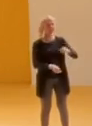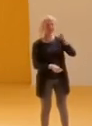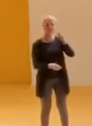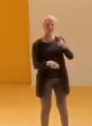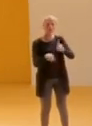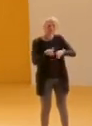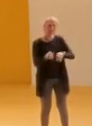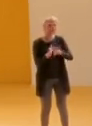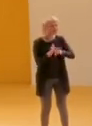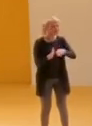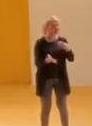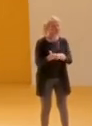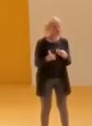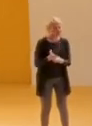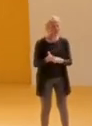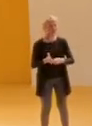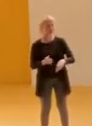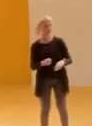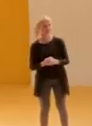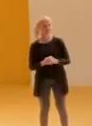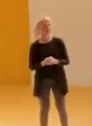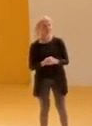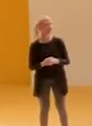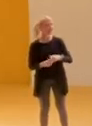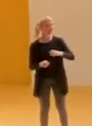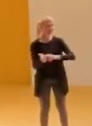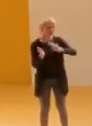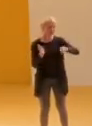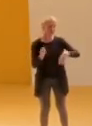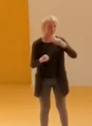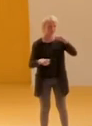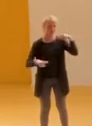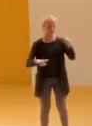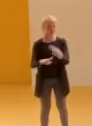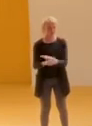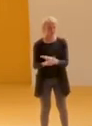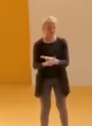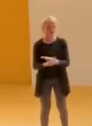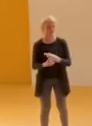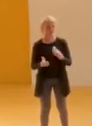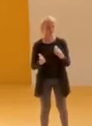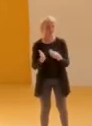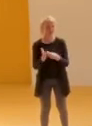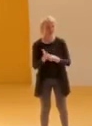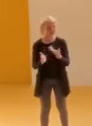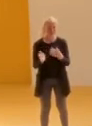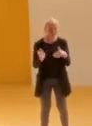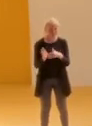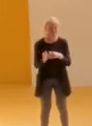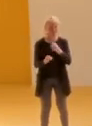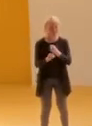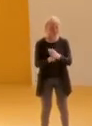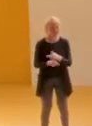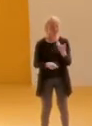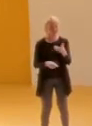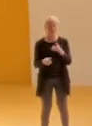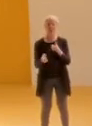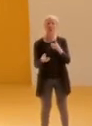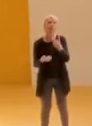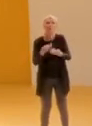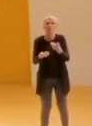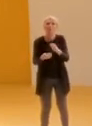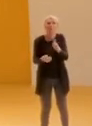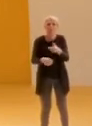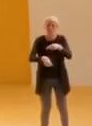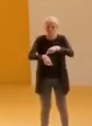luksusowej niepotrzebnej pracy i następnie wprowadził odpowiednie techniczne zasady takie jak redukcje ruchomych części do minimum